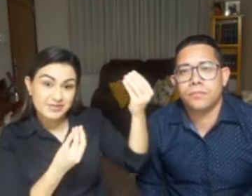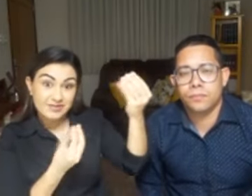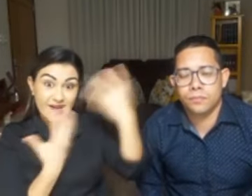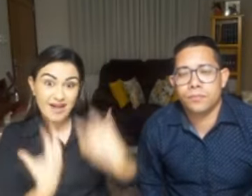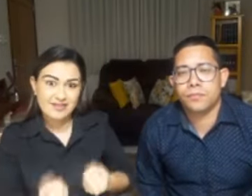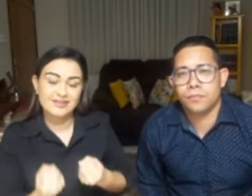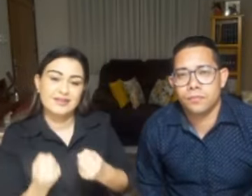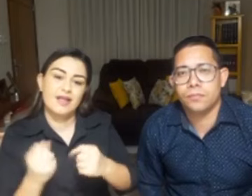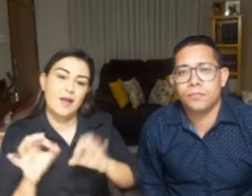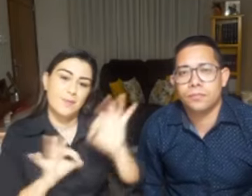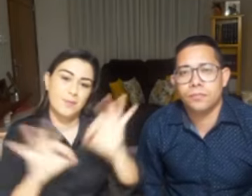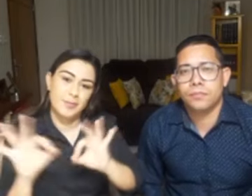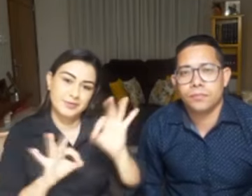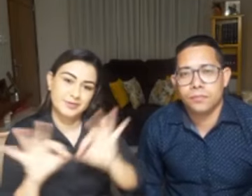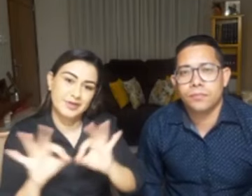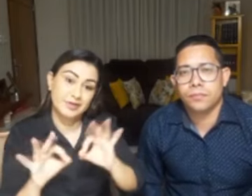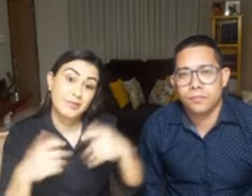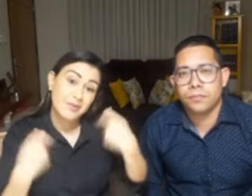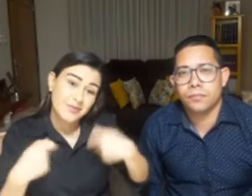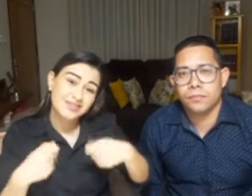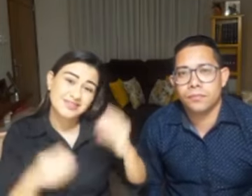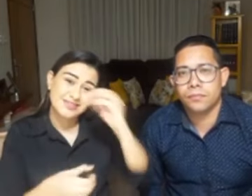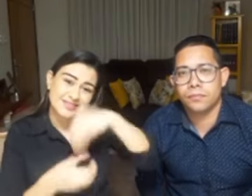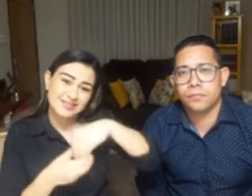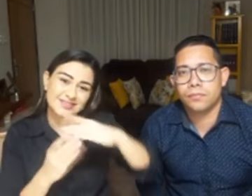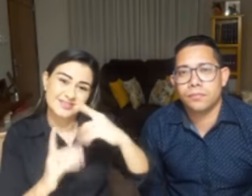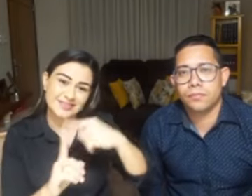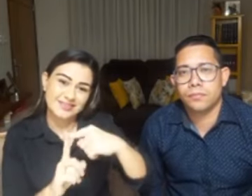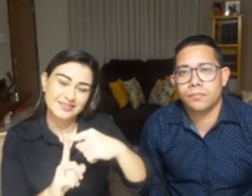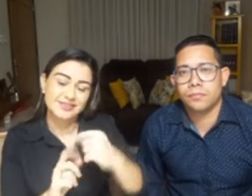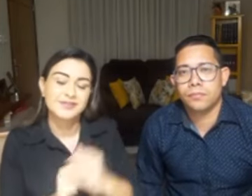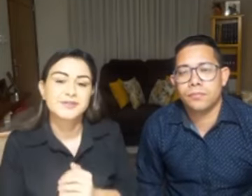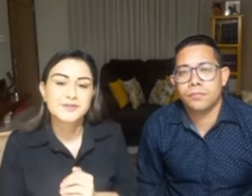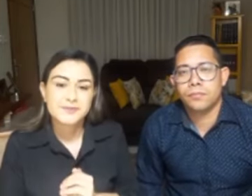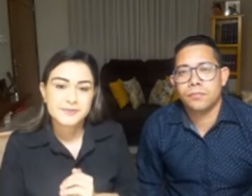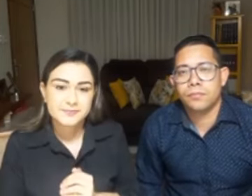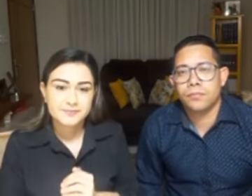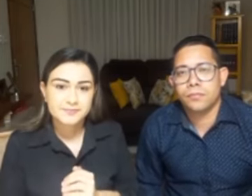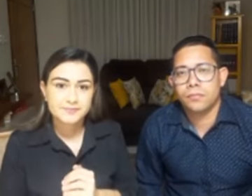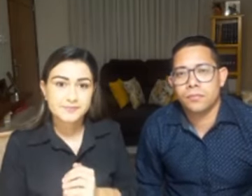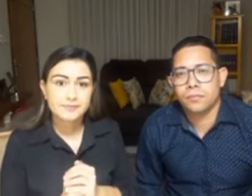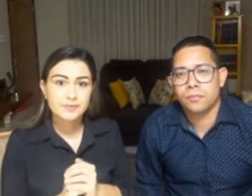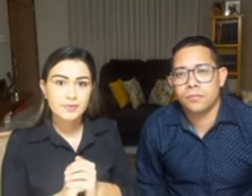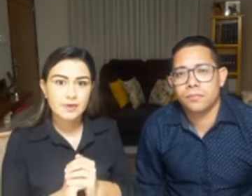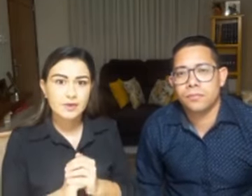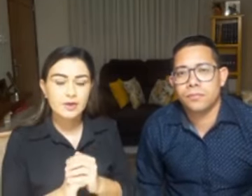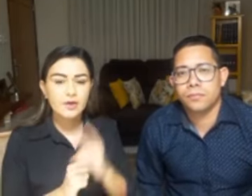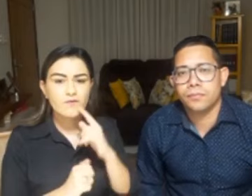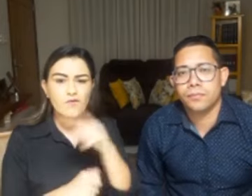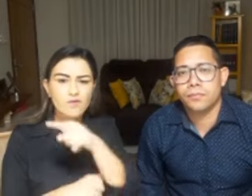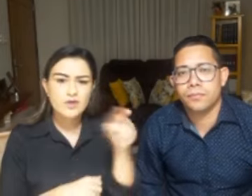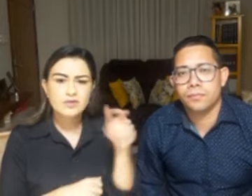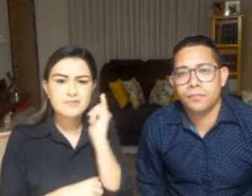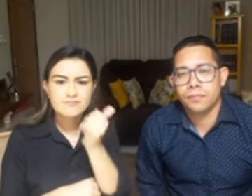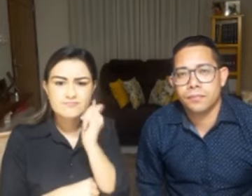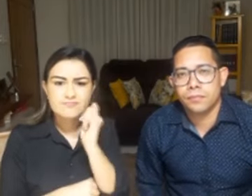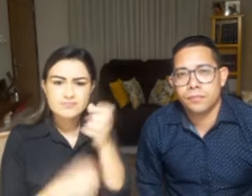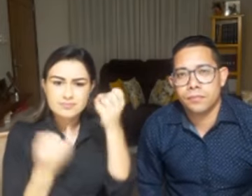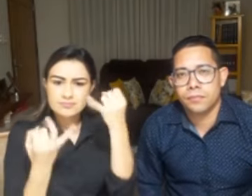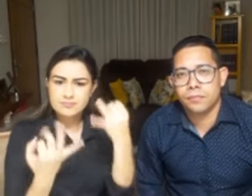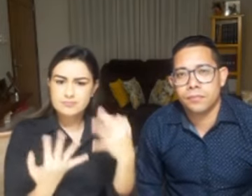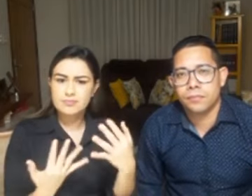necessário para as nossas igrejas. E vocês também falaram um dado que me chamou muito a minha atenção.